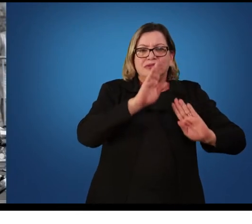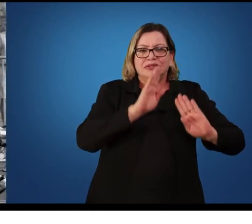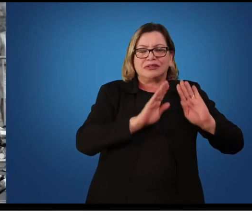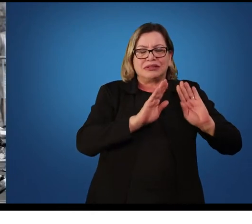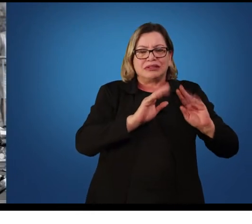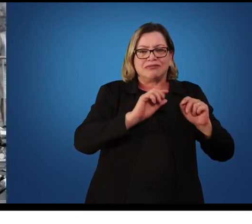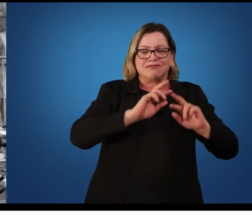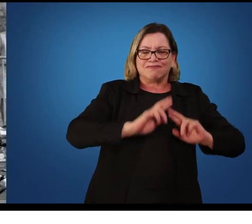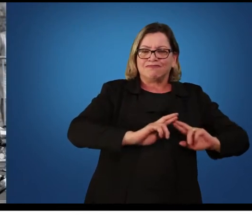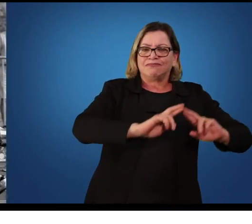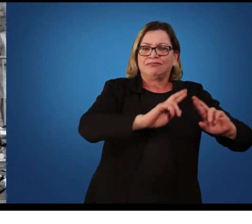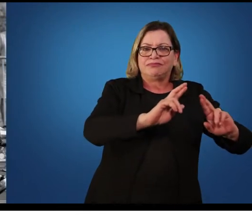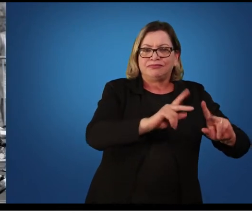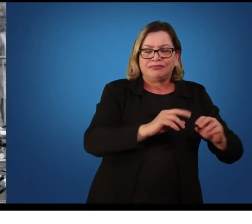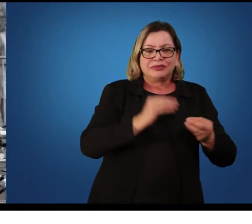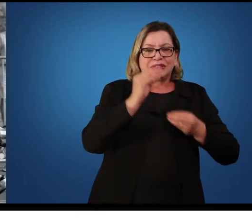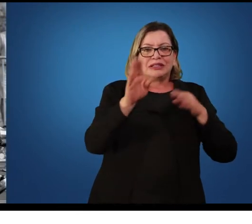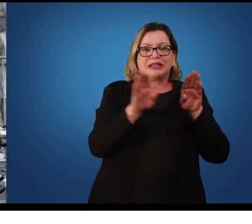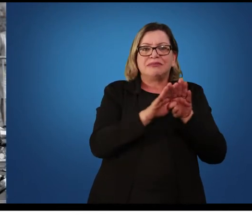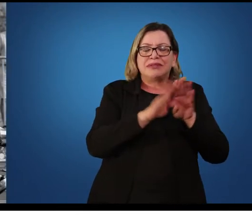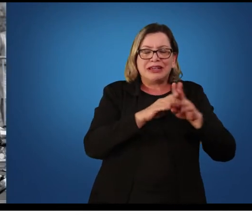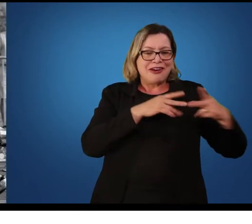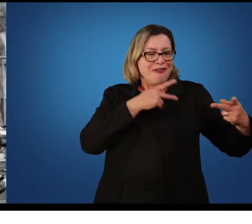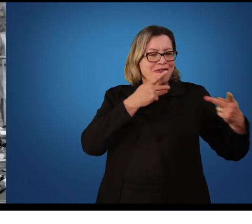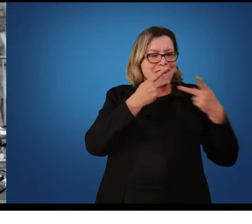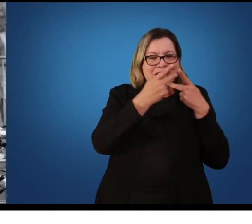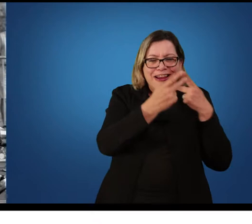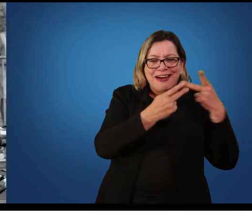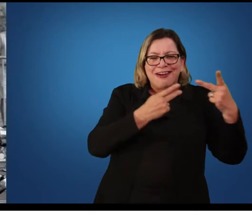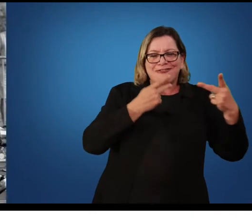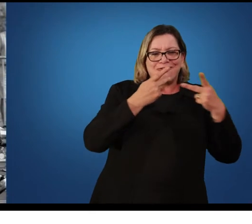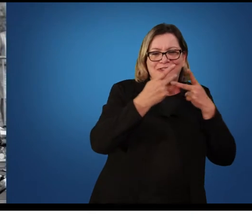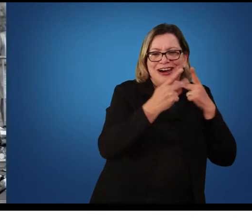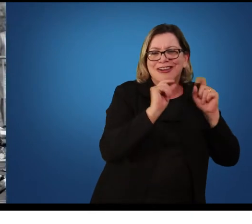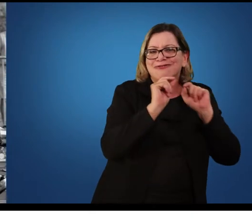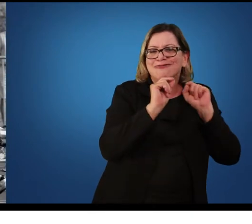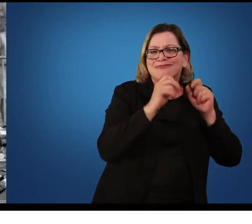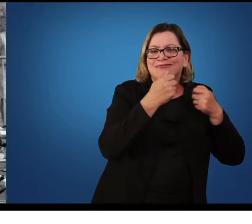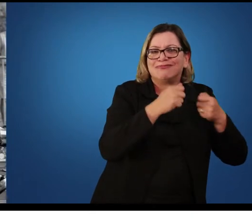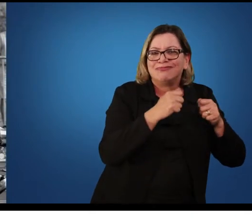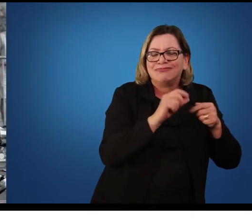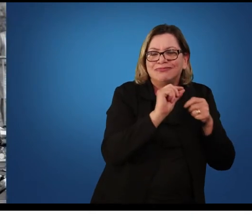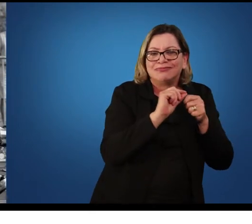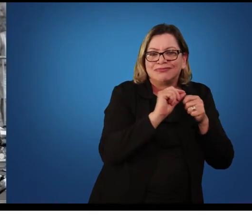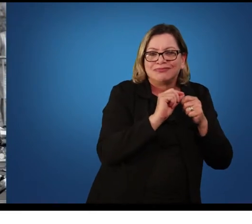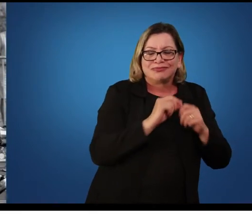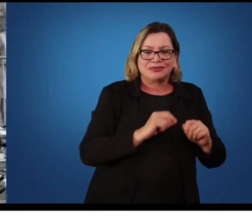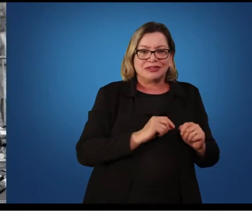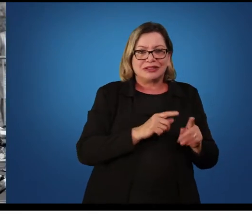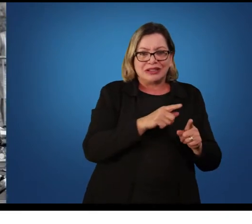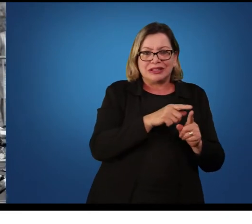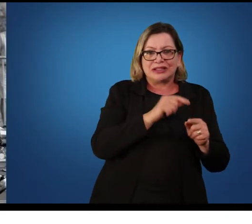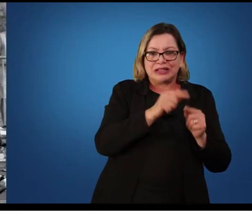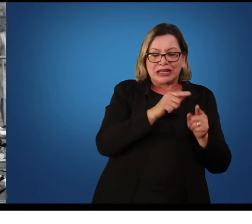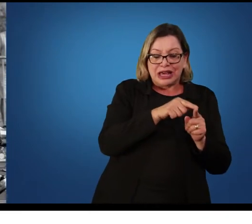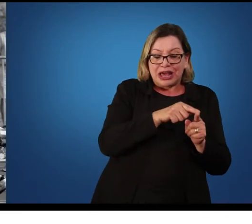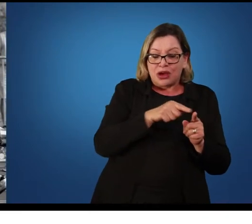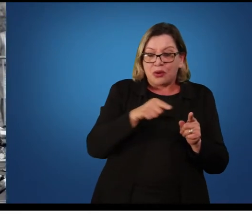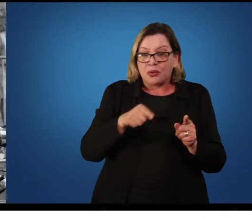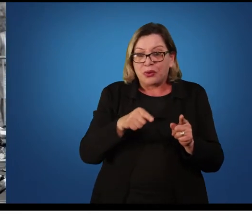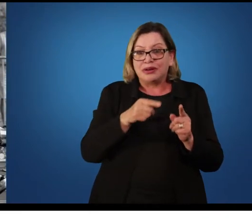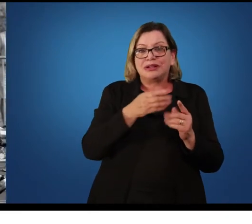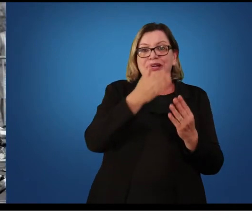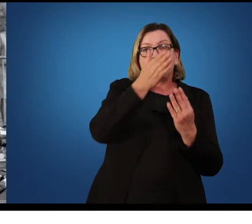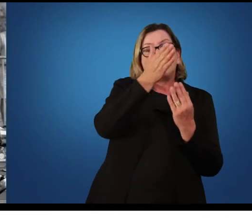sem influência. Verbaliza muito o que ele deve fazer, tá? E no estágio intermediário,